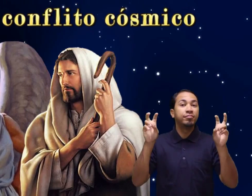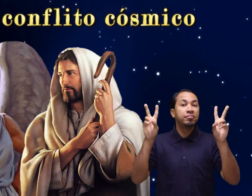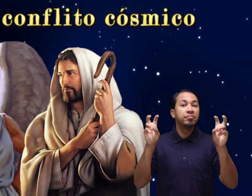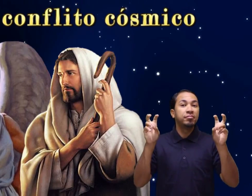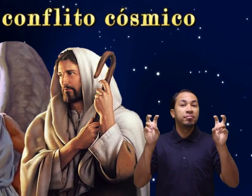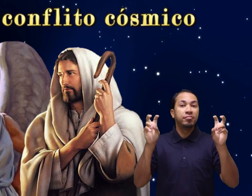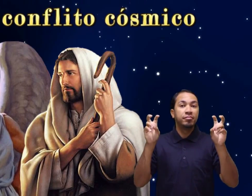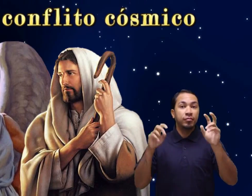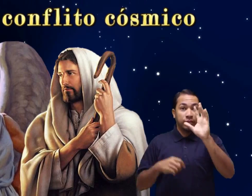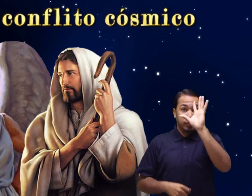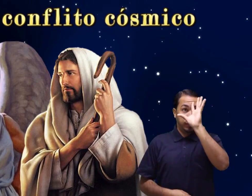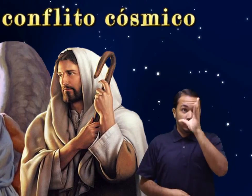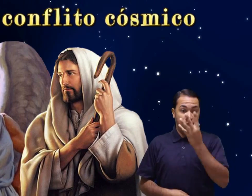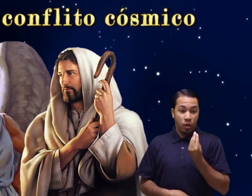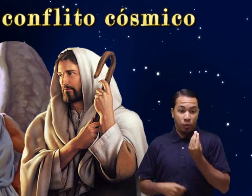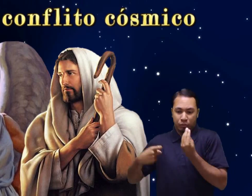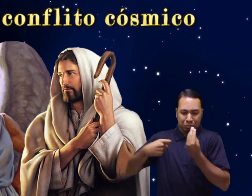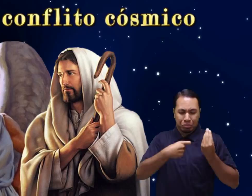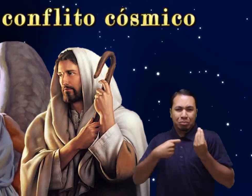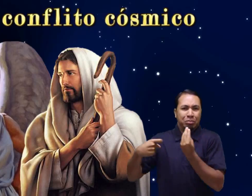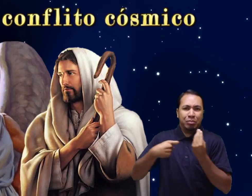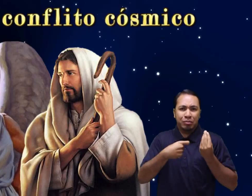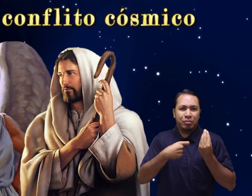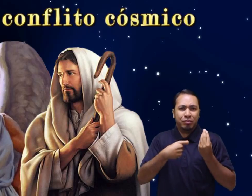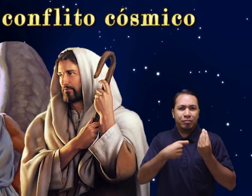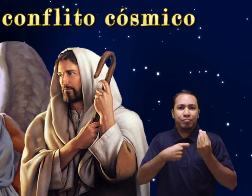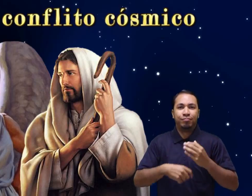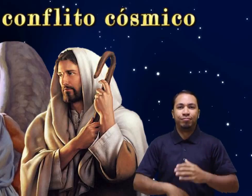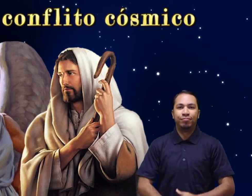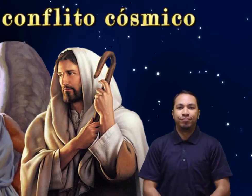Tema de hoje: o conflito cósmico.